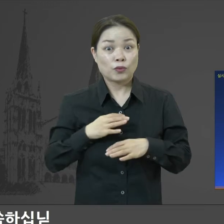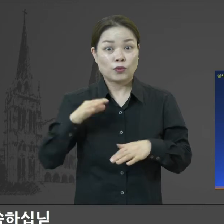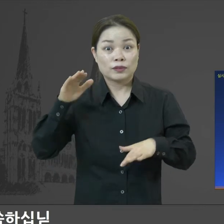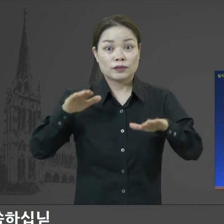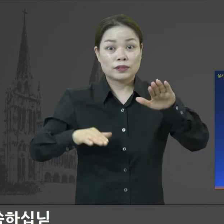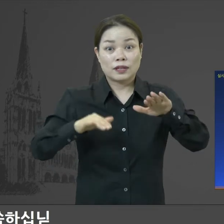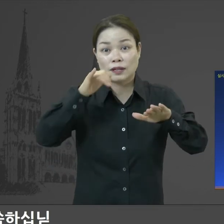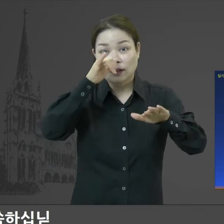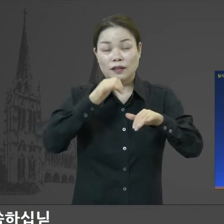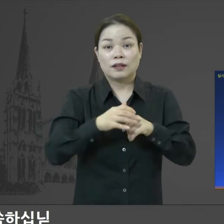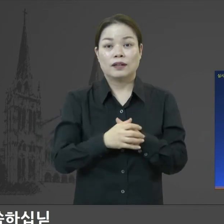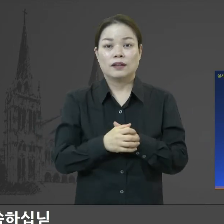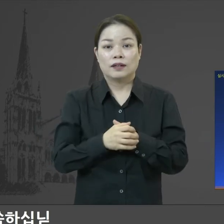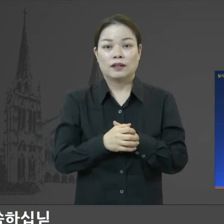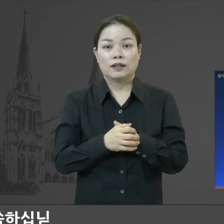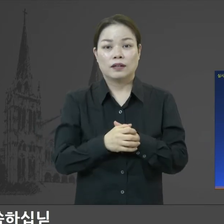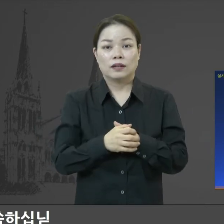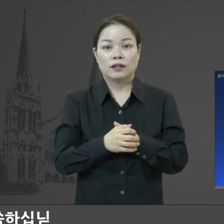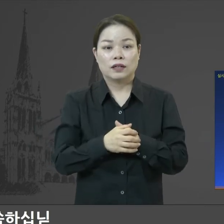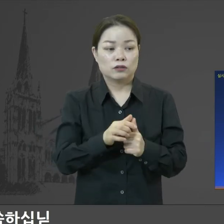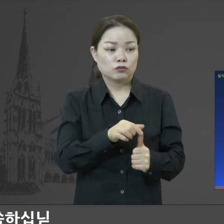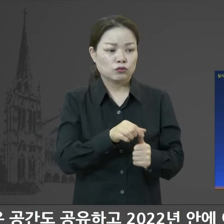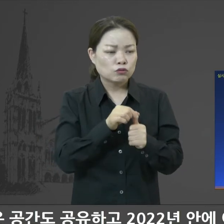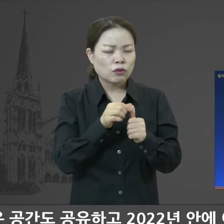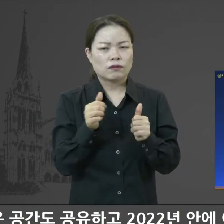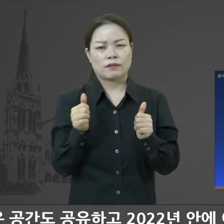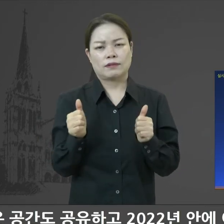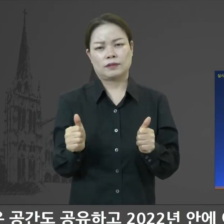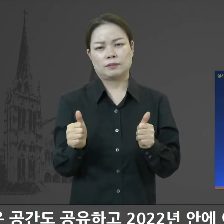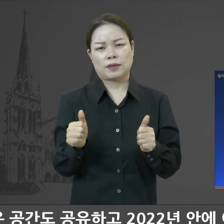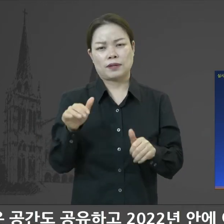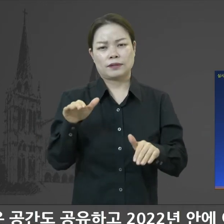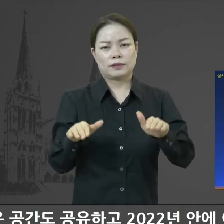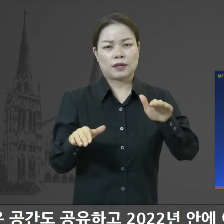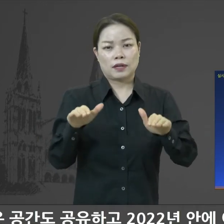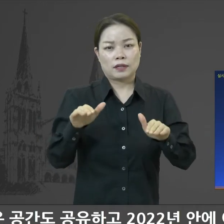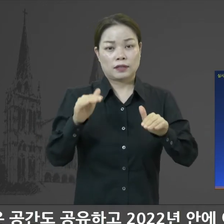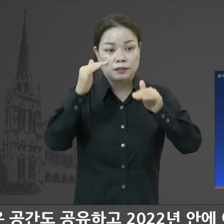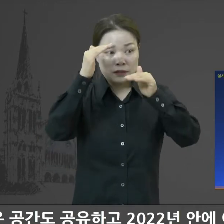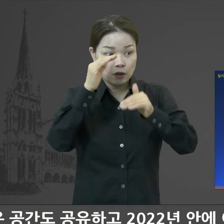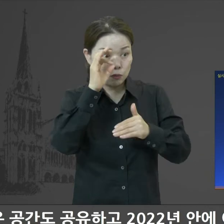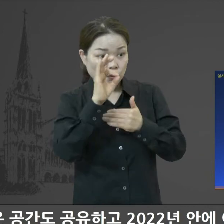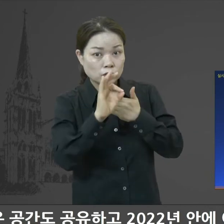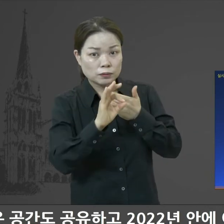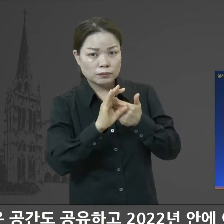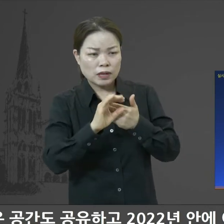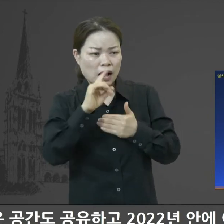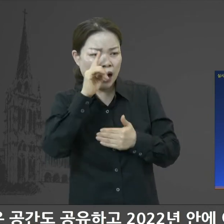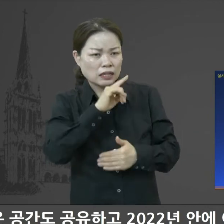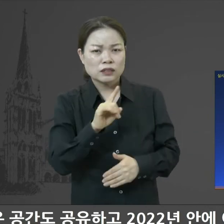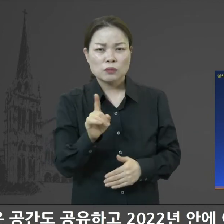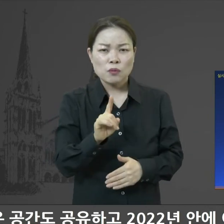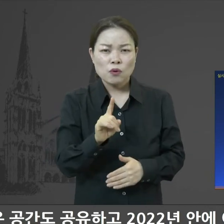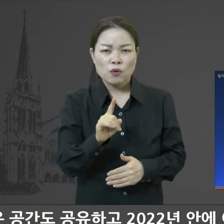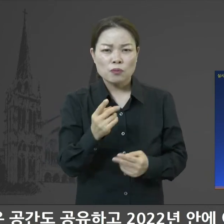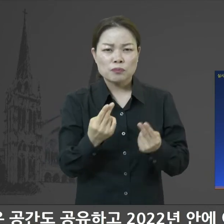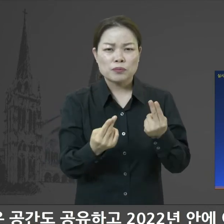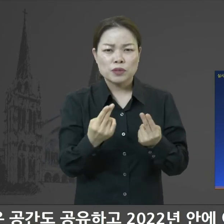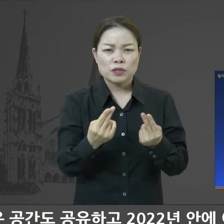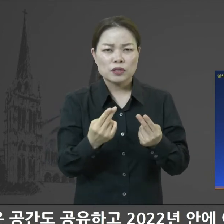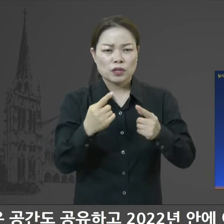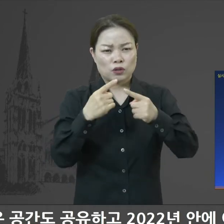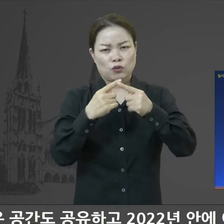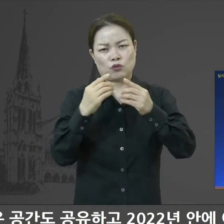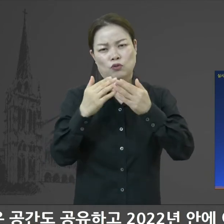있습니다. 바로 구원과 심판이라는 차이죠. 오늘 본문을 잘 보십시오. 아기를 무엇에 비유합니까?